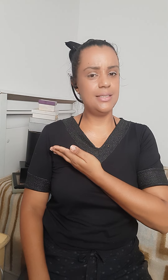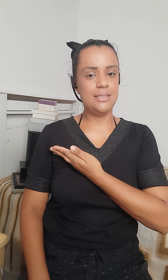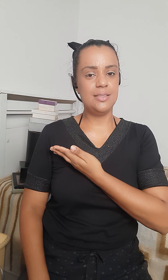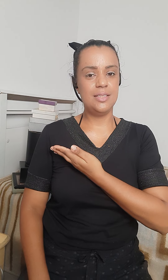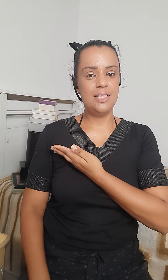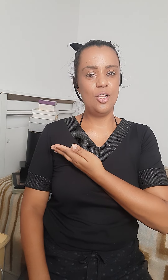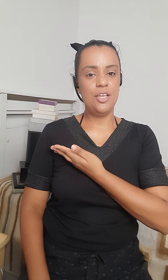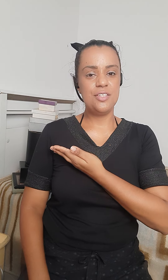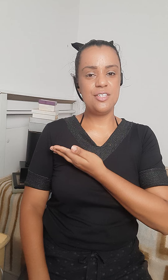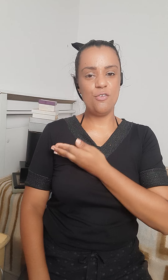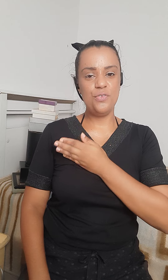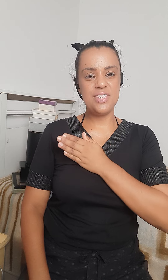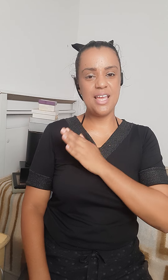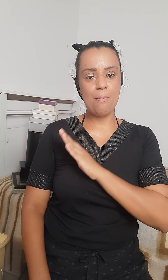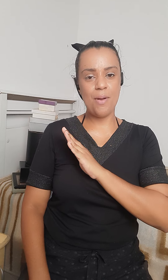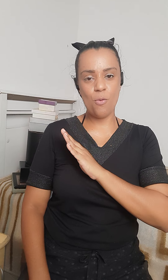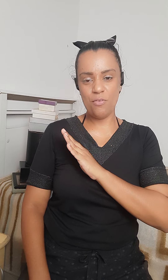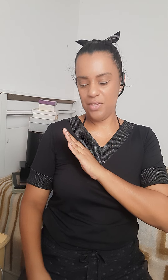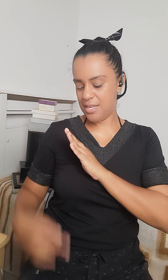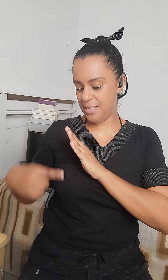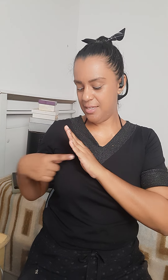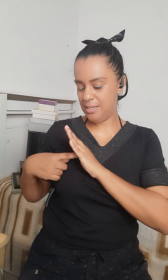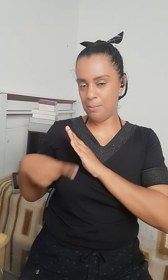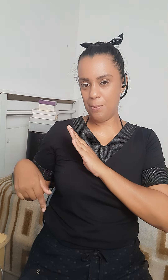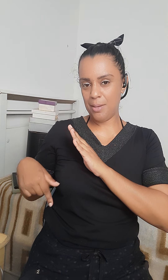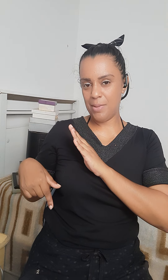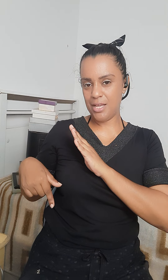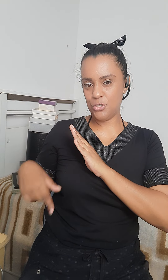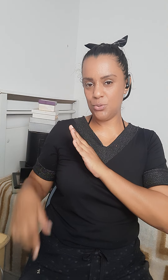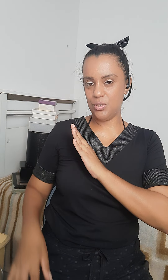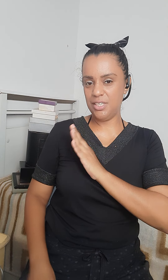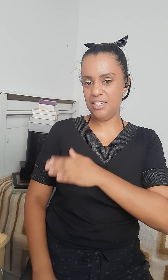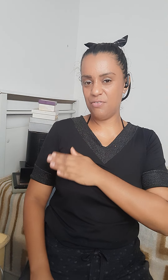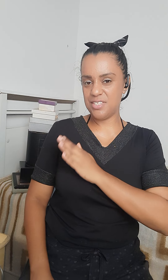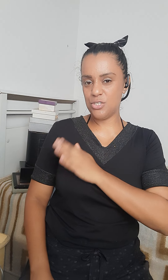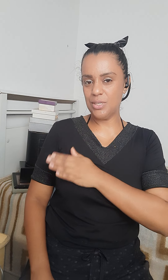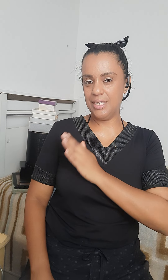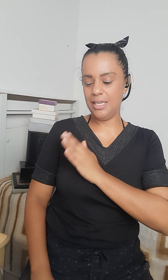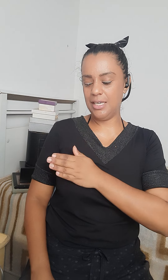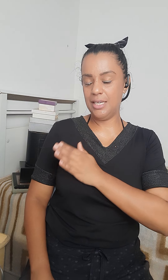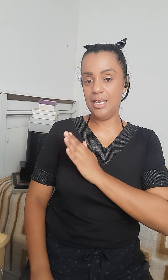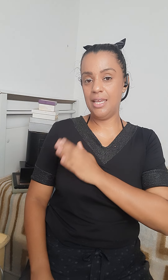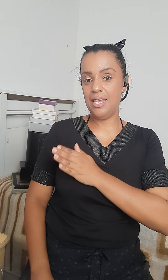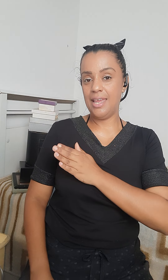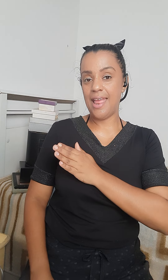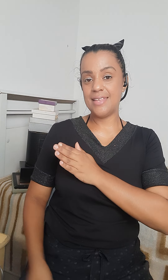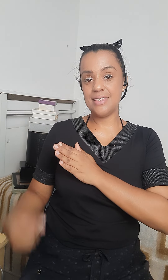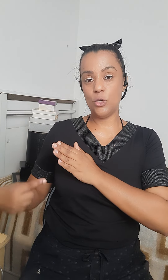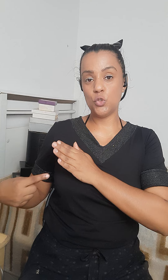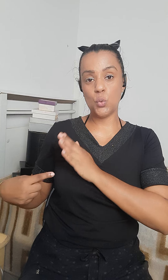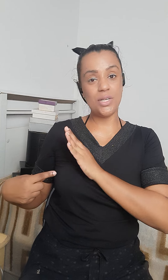Se eu fizer a palma virada para baixo e fazer isso aqui, É sinal de